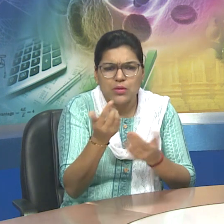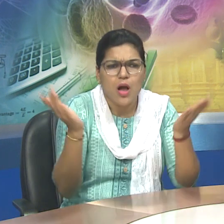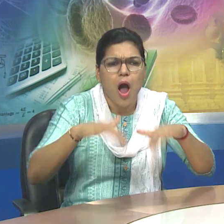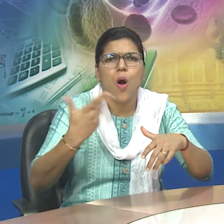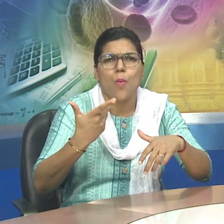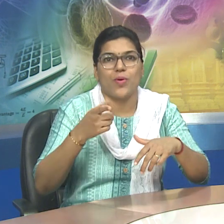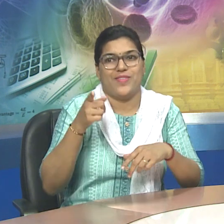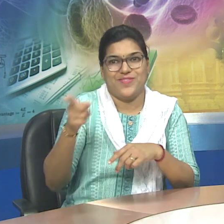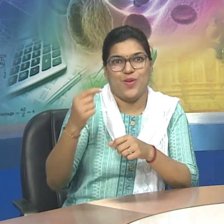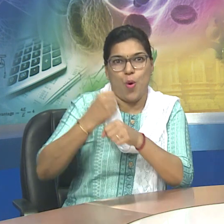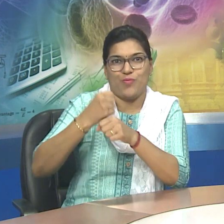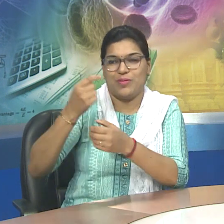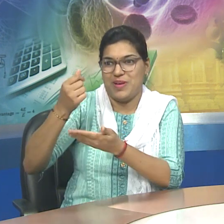से कानूनों को बनाती है।